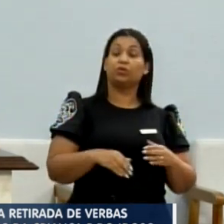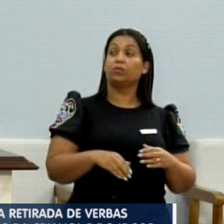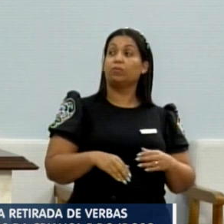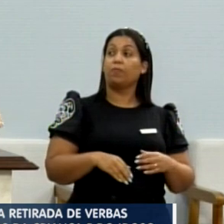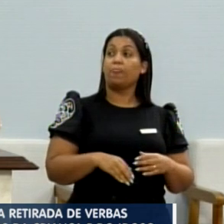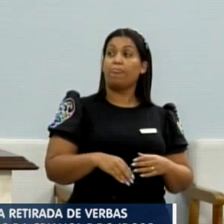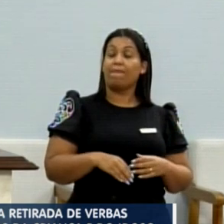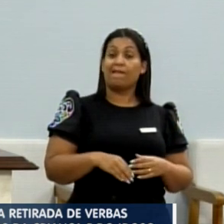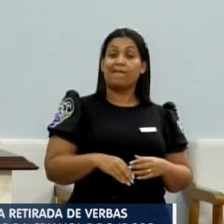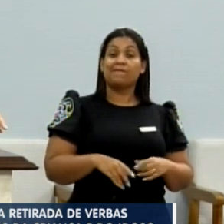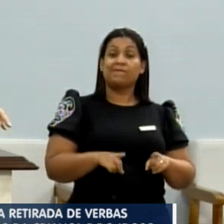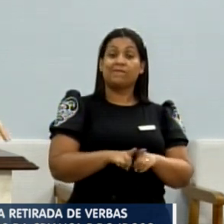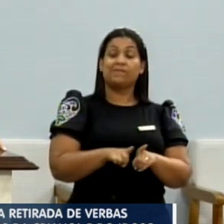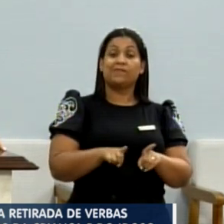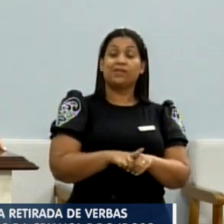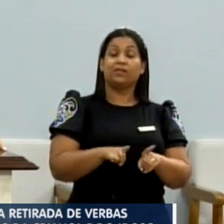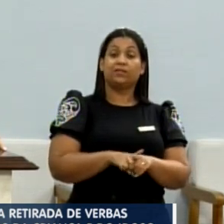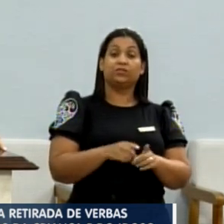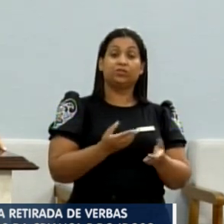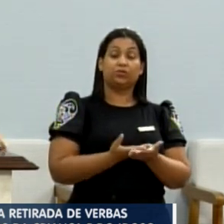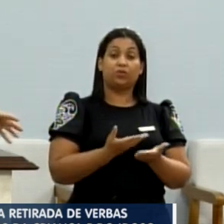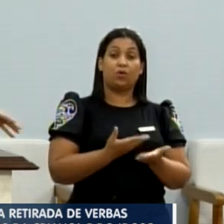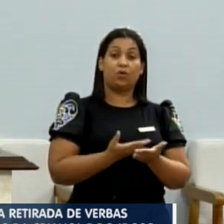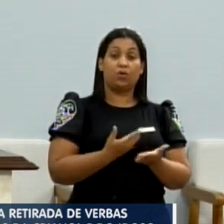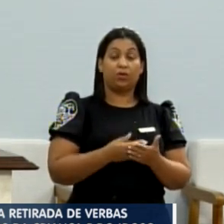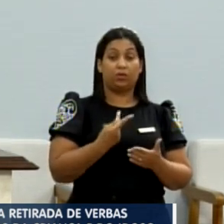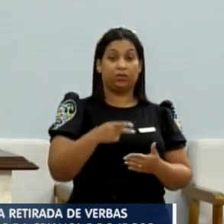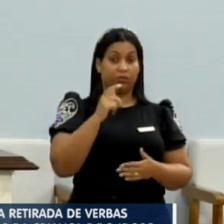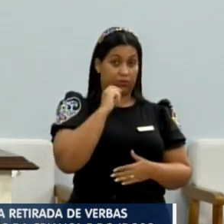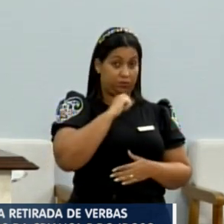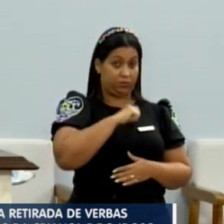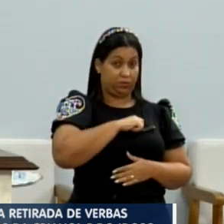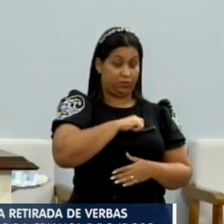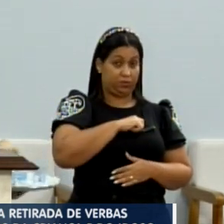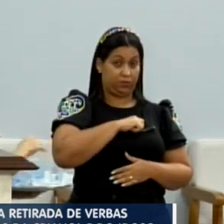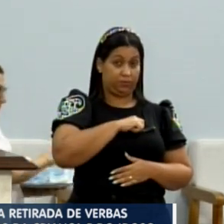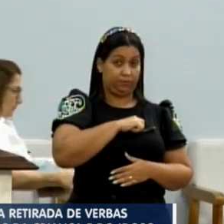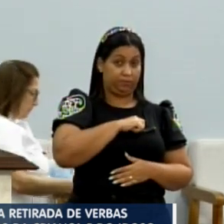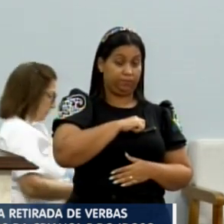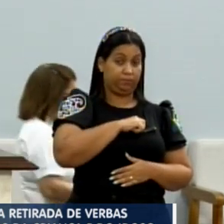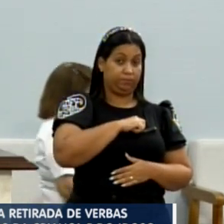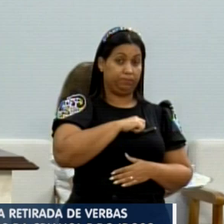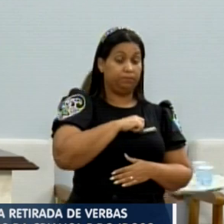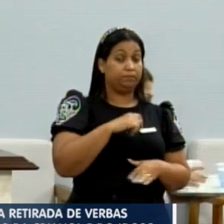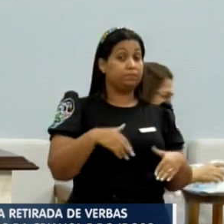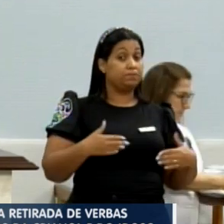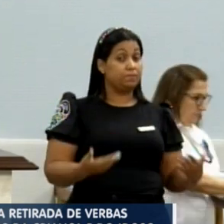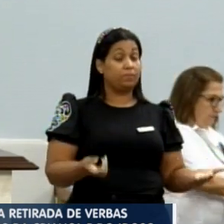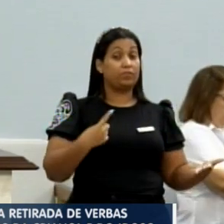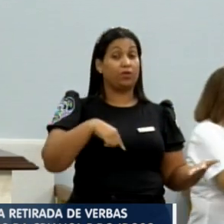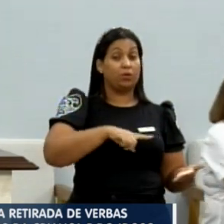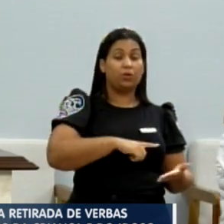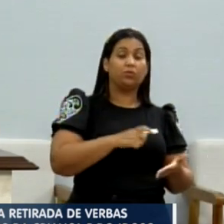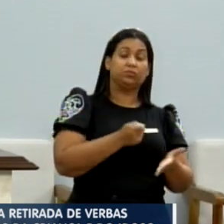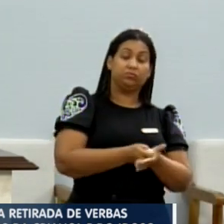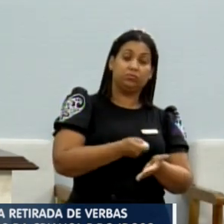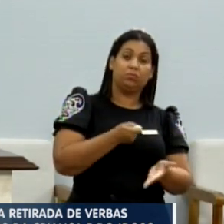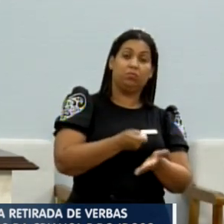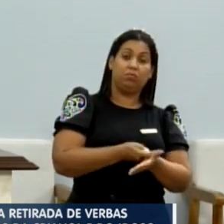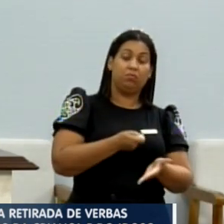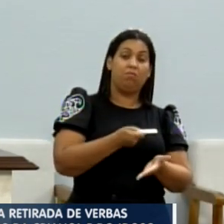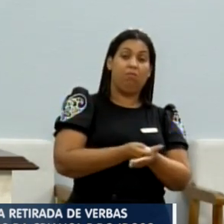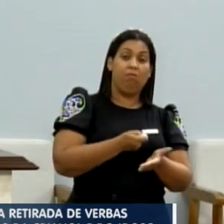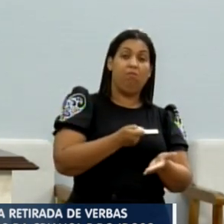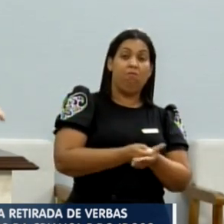tanto de uma escola estadual como de uma escola municipal ambas públicas claro então estamos na luta aí não